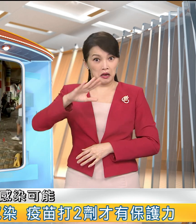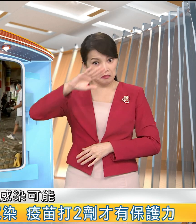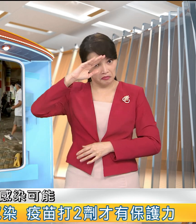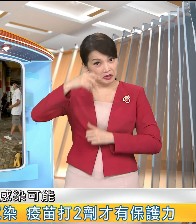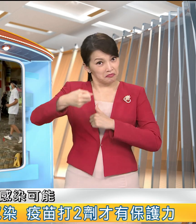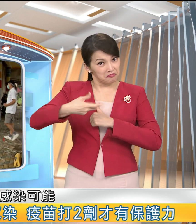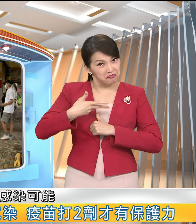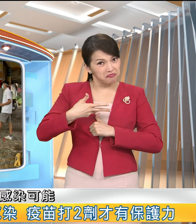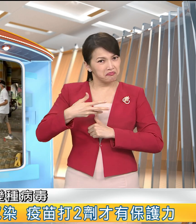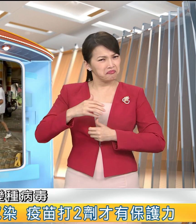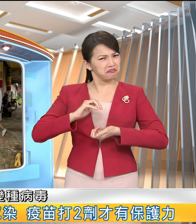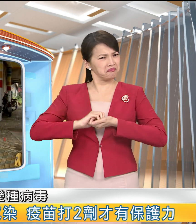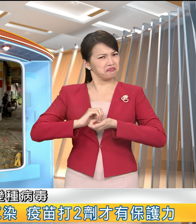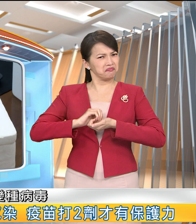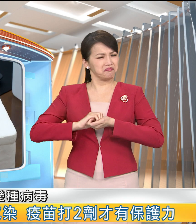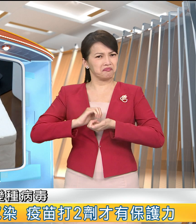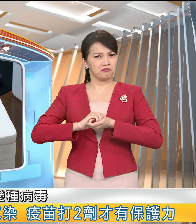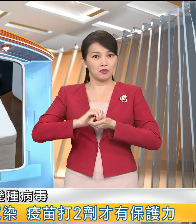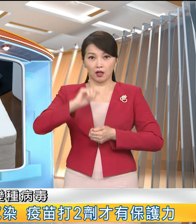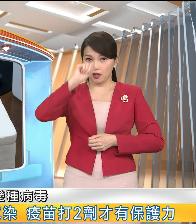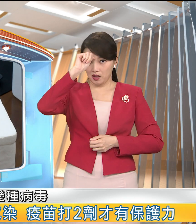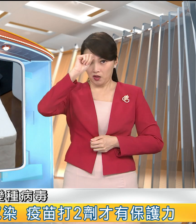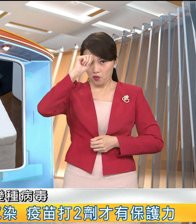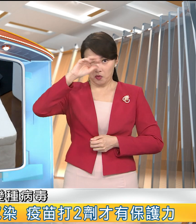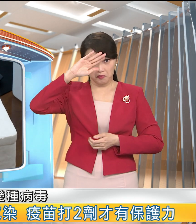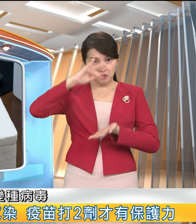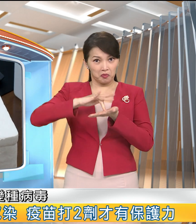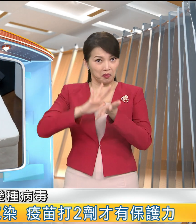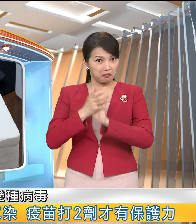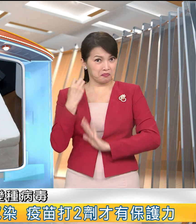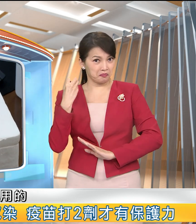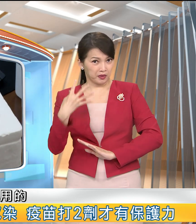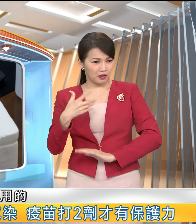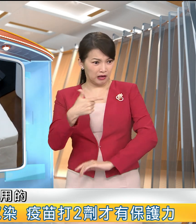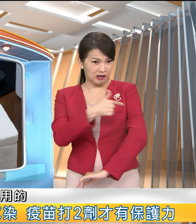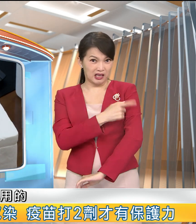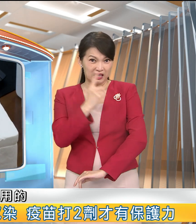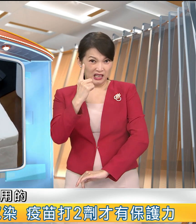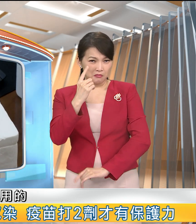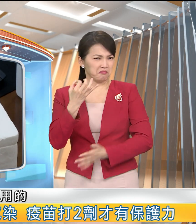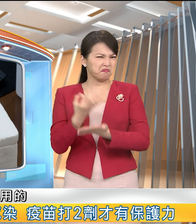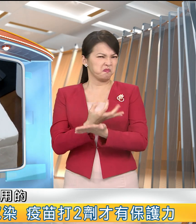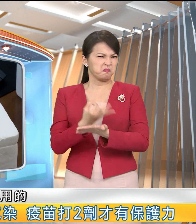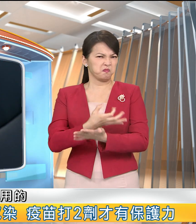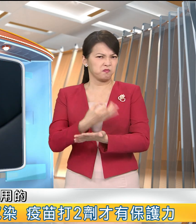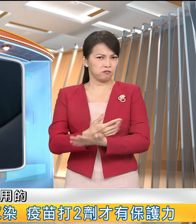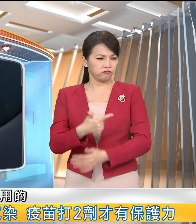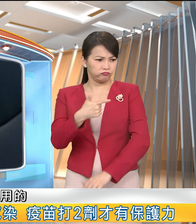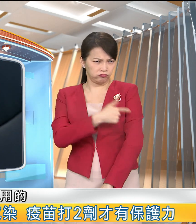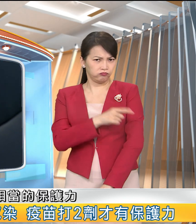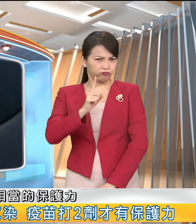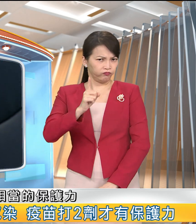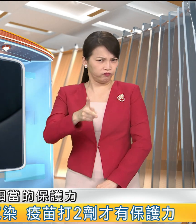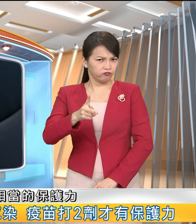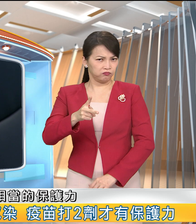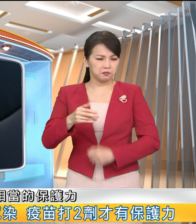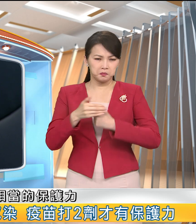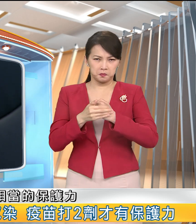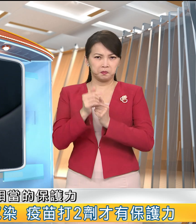能。面对 Delta 印度变种病毒，只打一剂是没有用的，要打完两剂